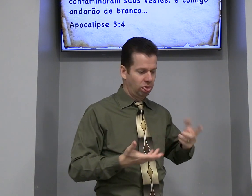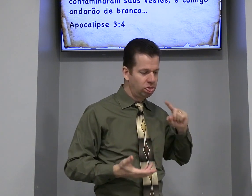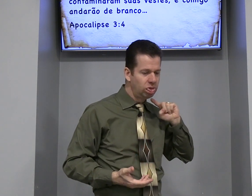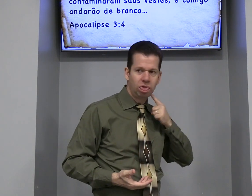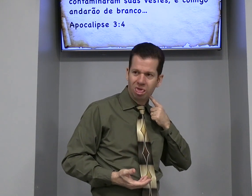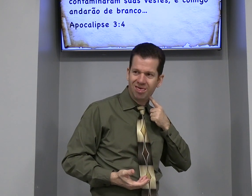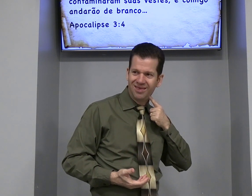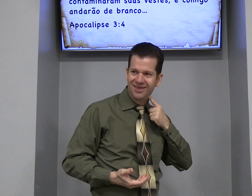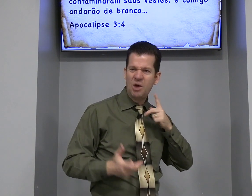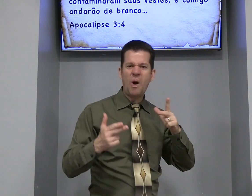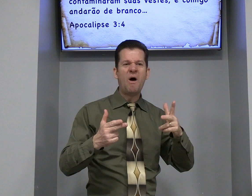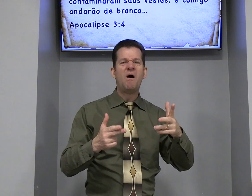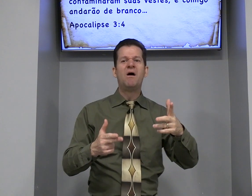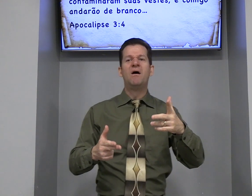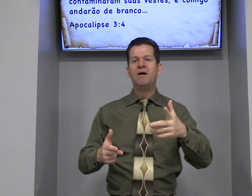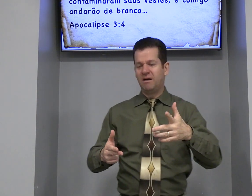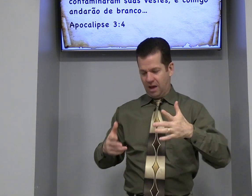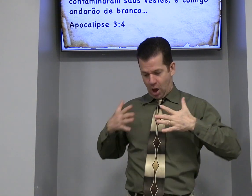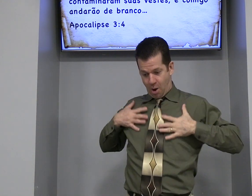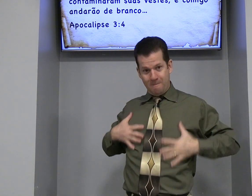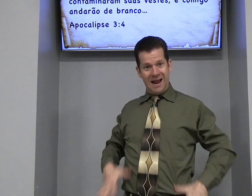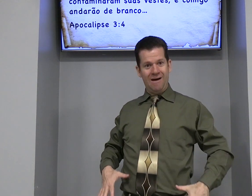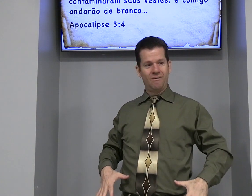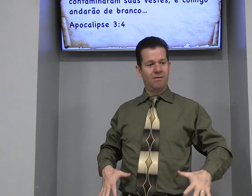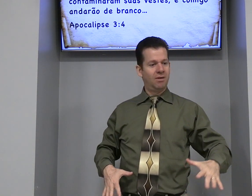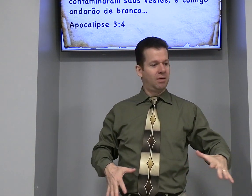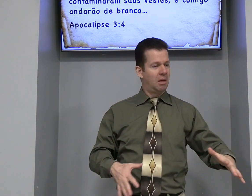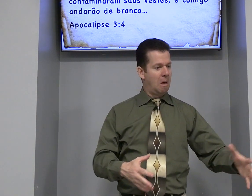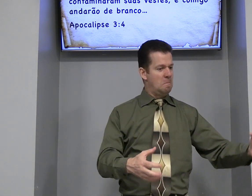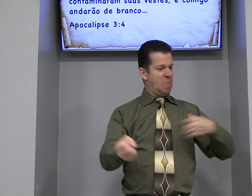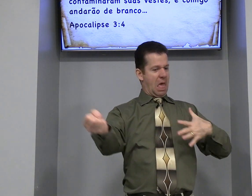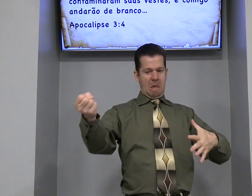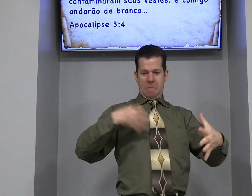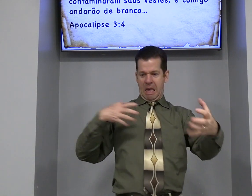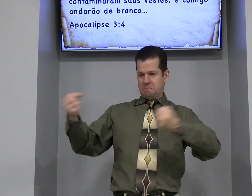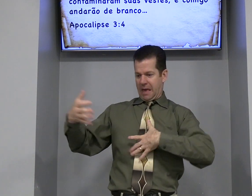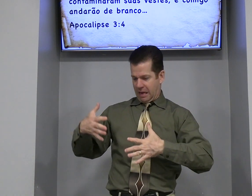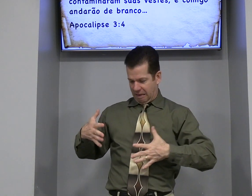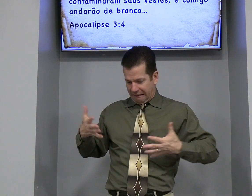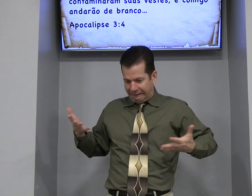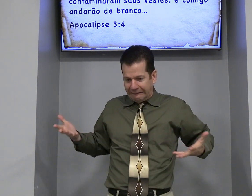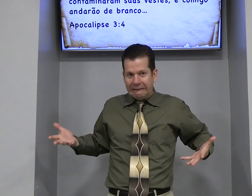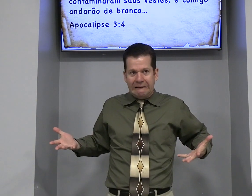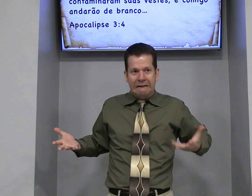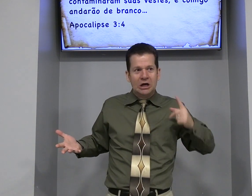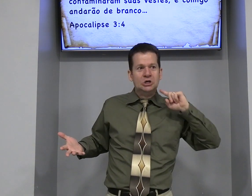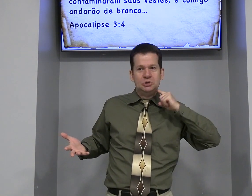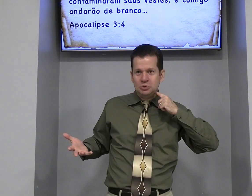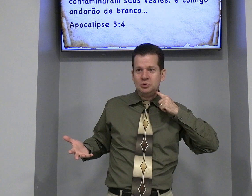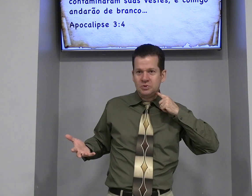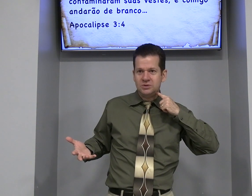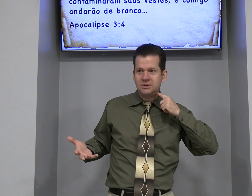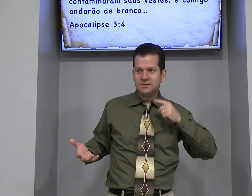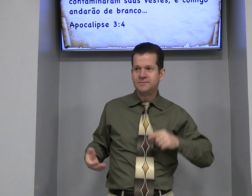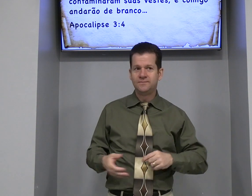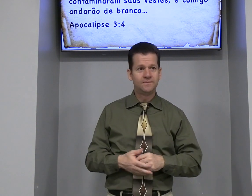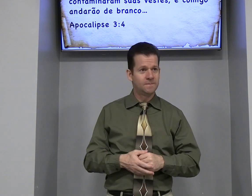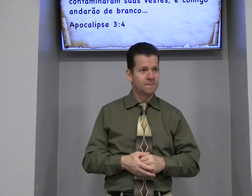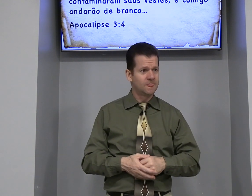Mas depois a pessoa aceita pecar. A roupa. Se você está jogando sujeira na roupa,